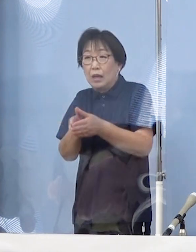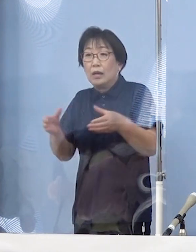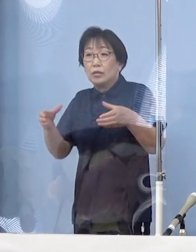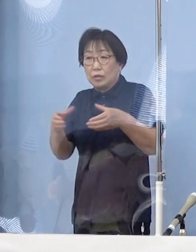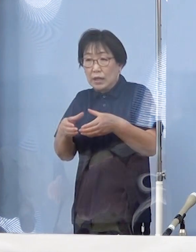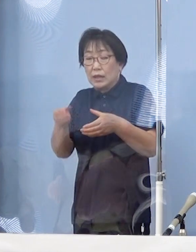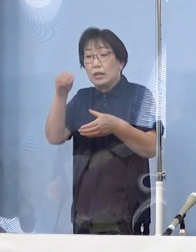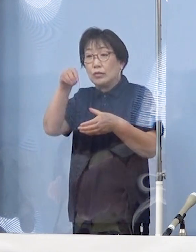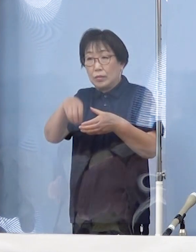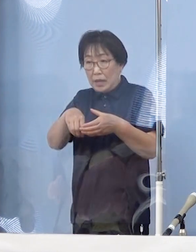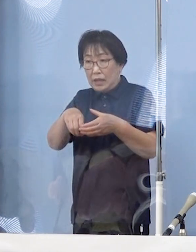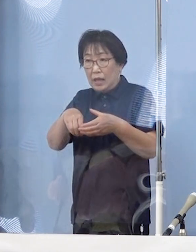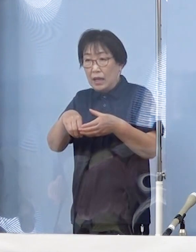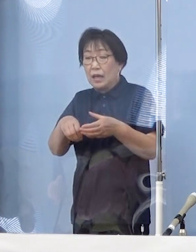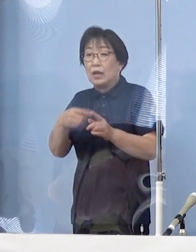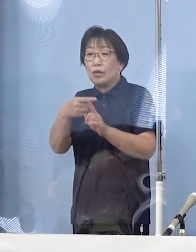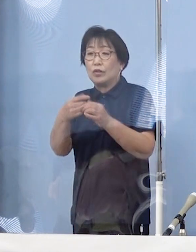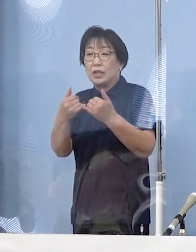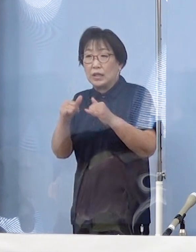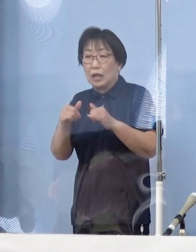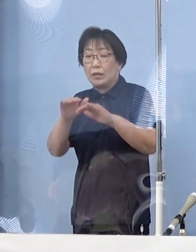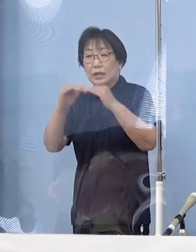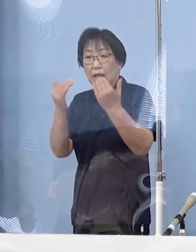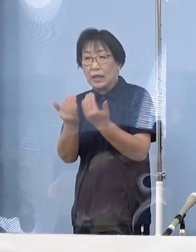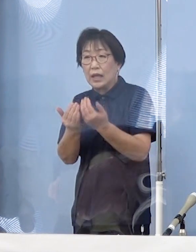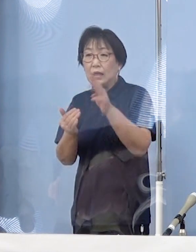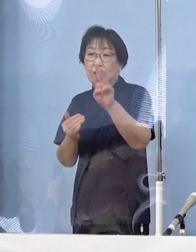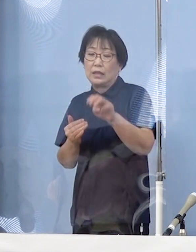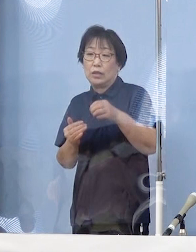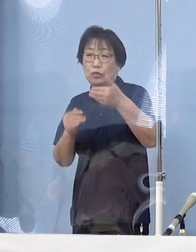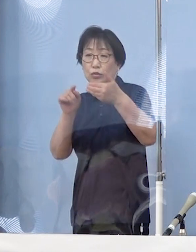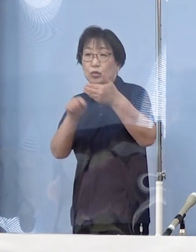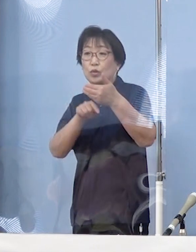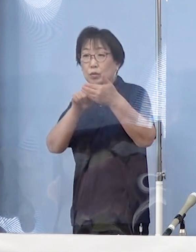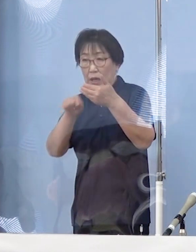して陽性者数は全体で39名となりました。